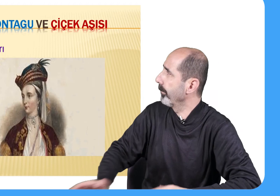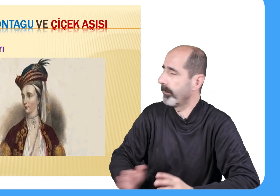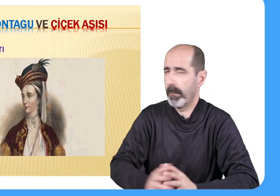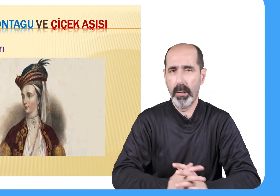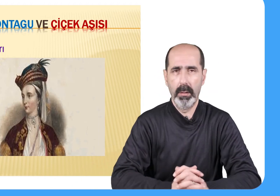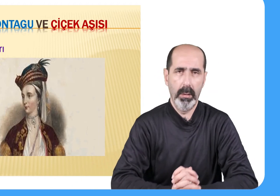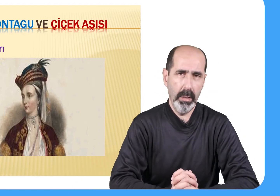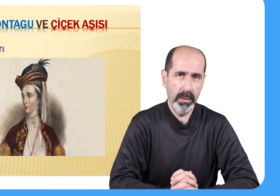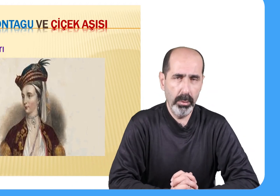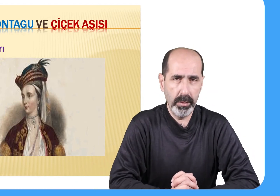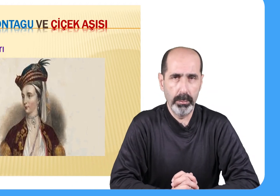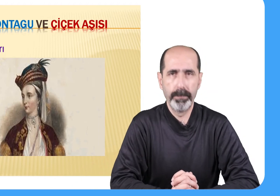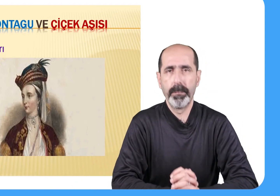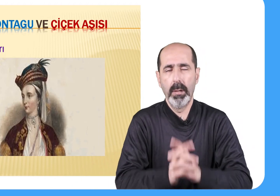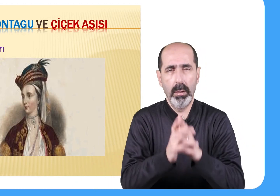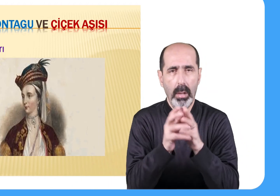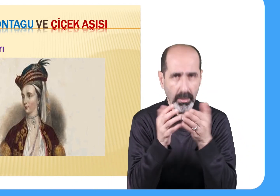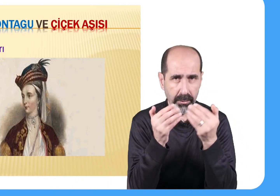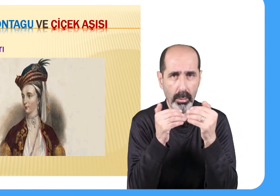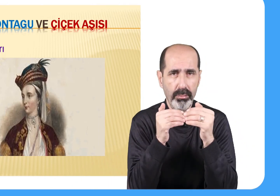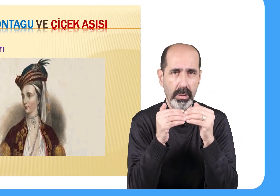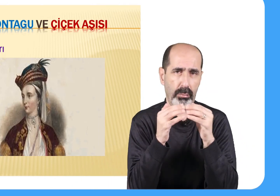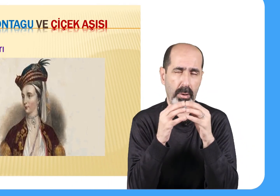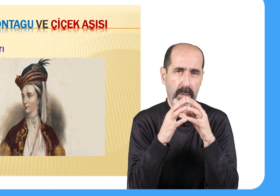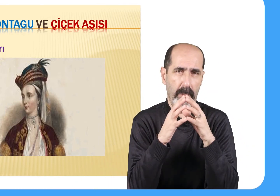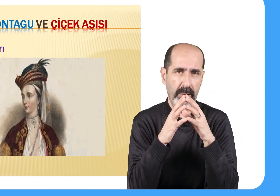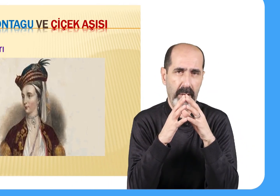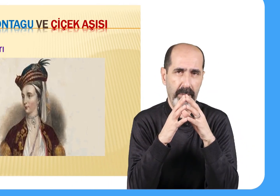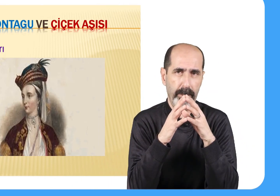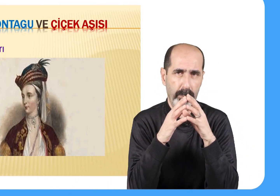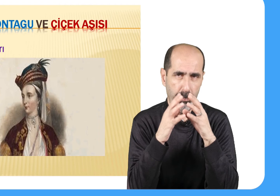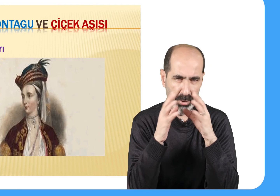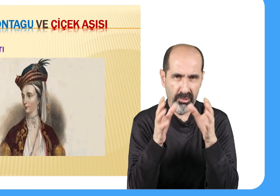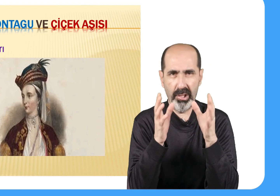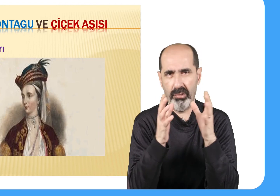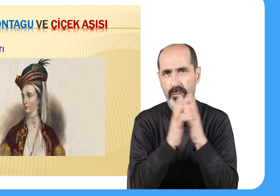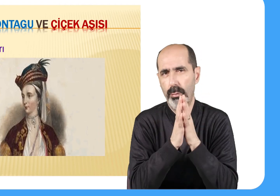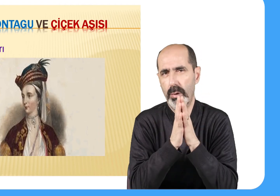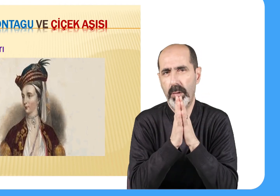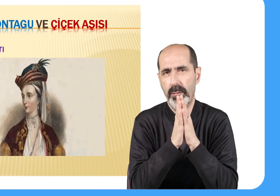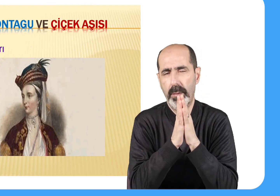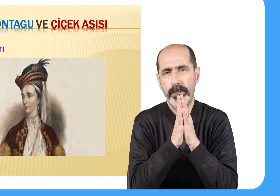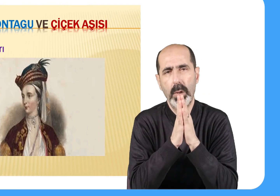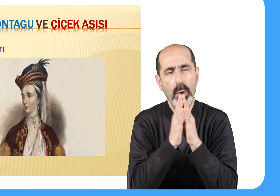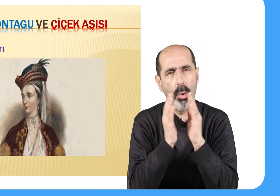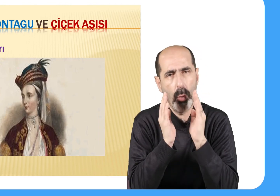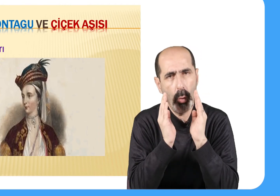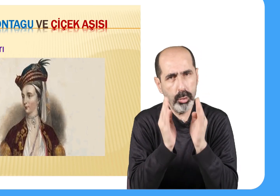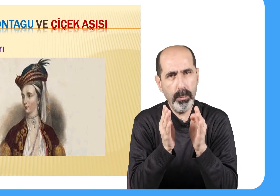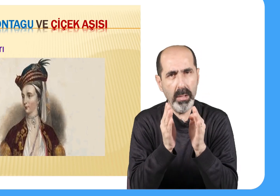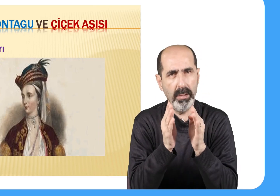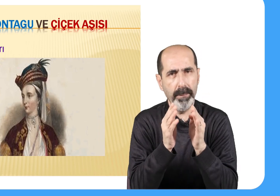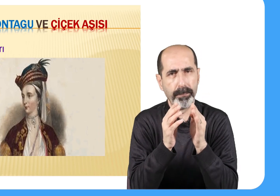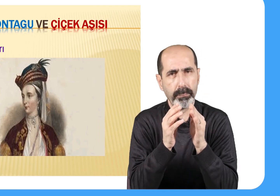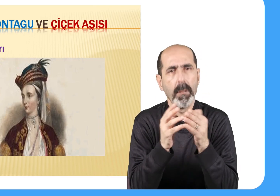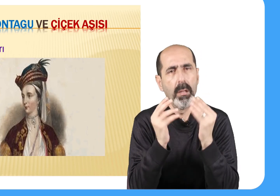mu hanımefendi Lady montagu Aslında Öncelikle şuna bakmamız lazım bir çiçek aşısı uygulaması var